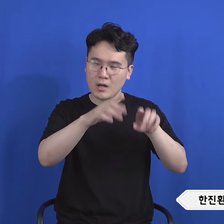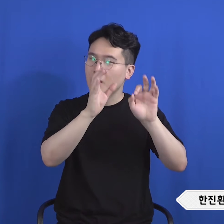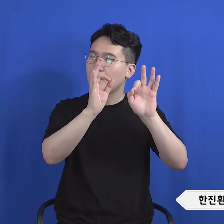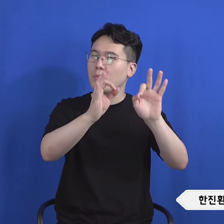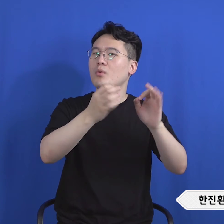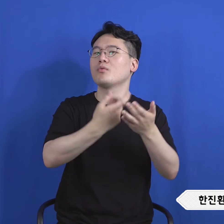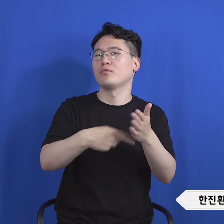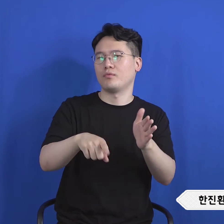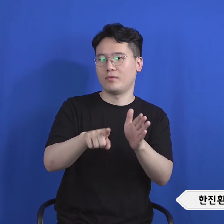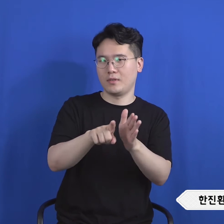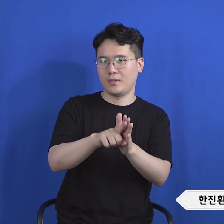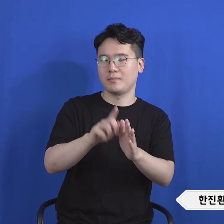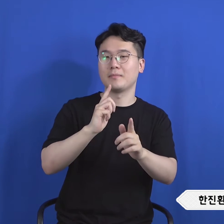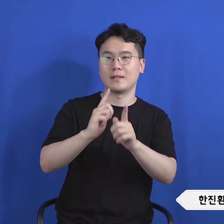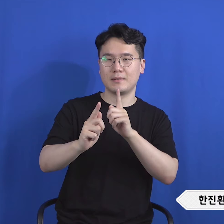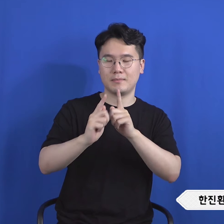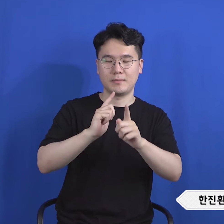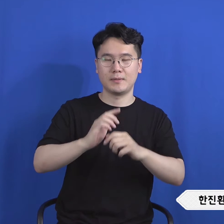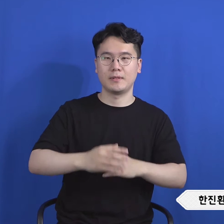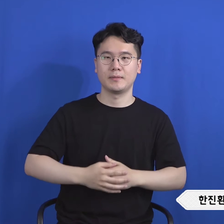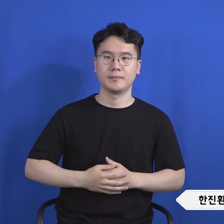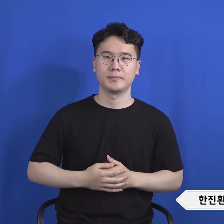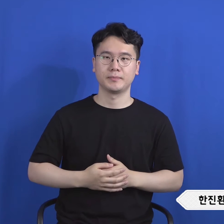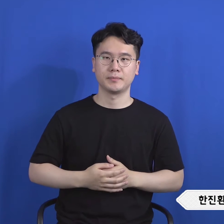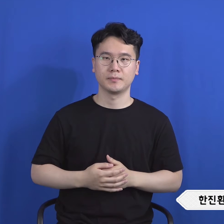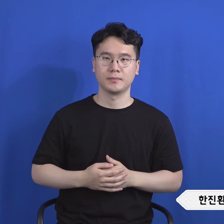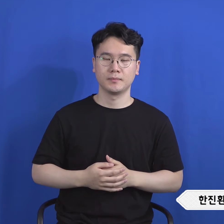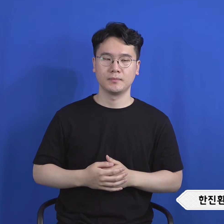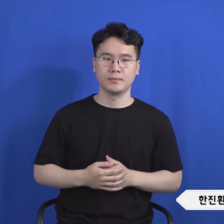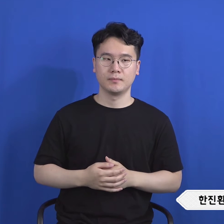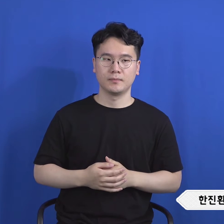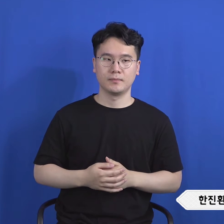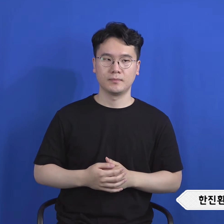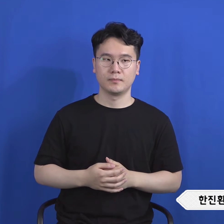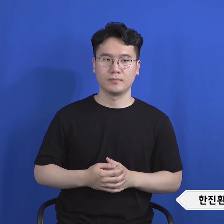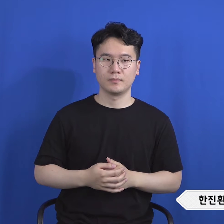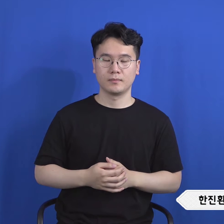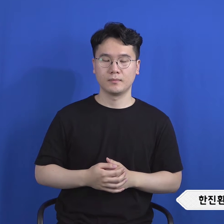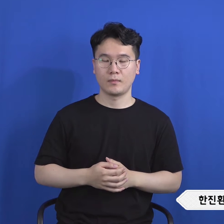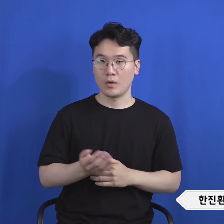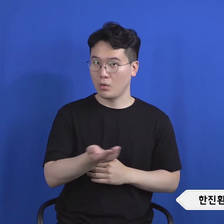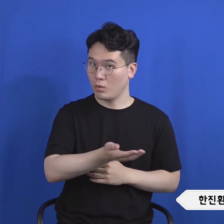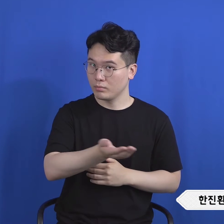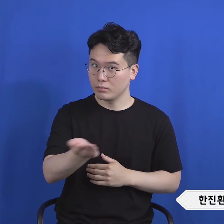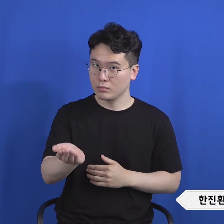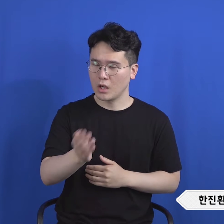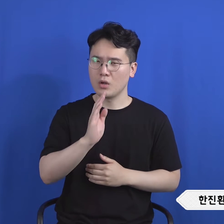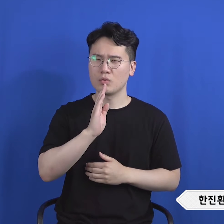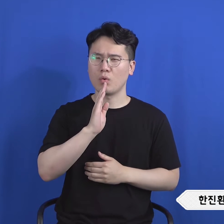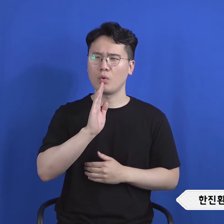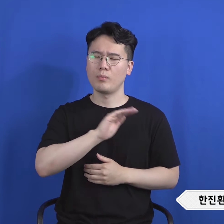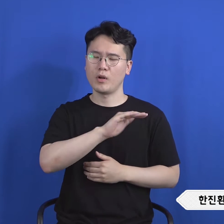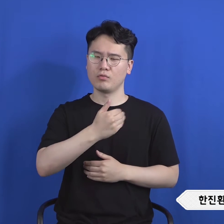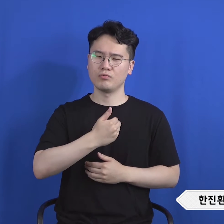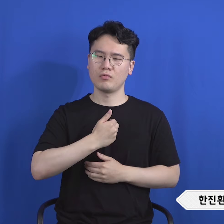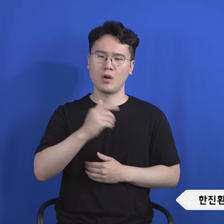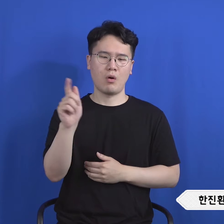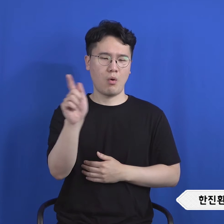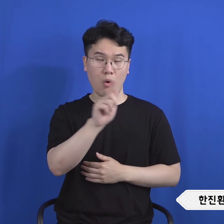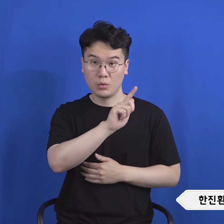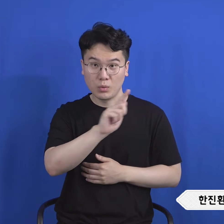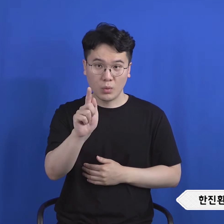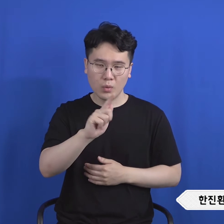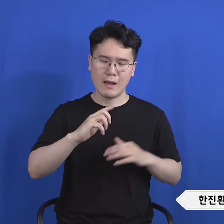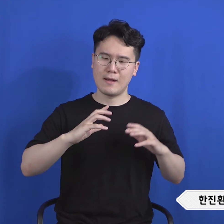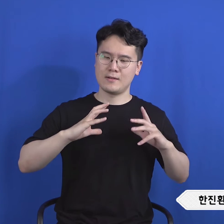알아보기 위한 그런 말씀입니다. 여러분, 정말 우리에게 있는 어떤 것도 자랑할 것이